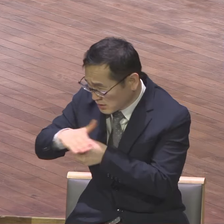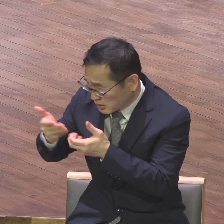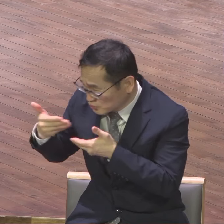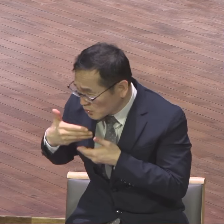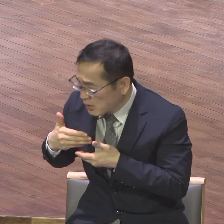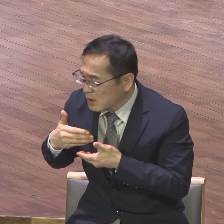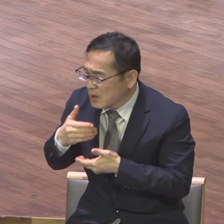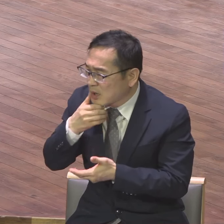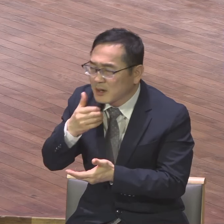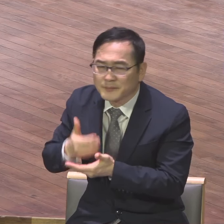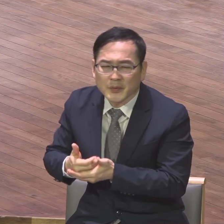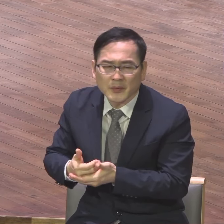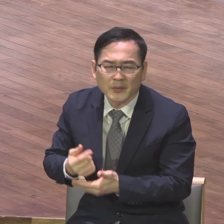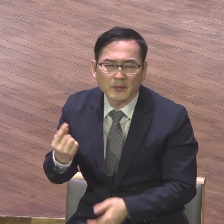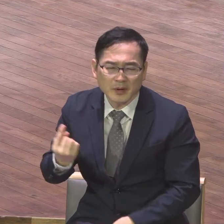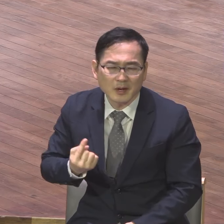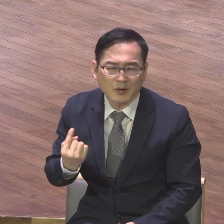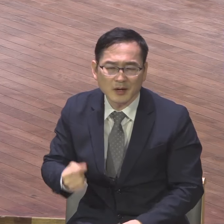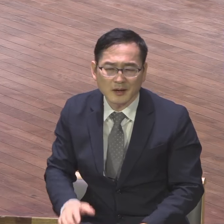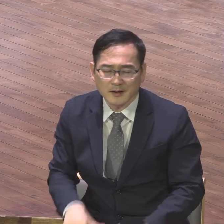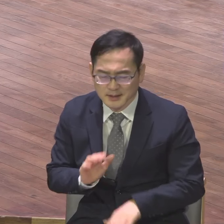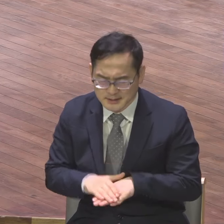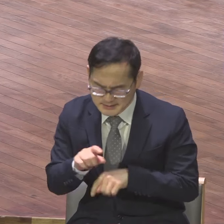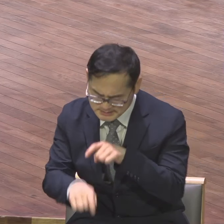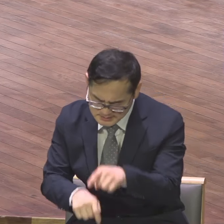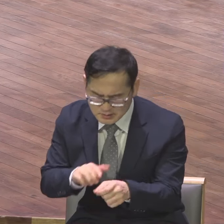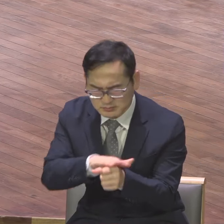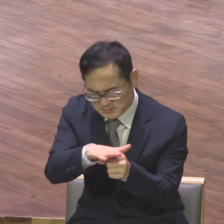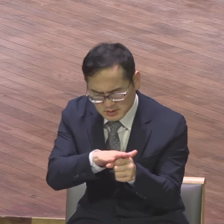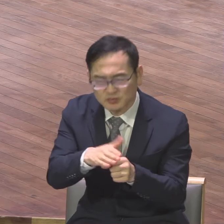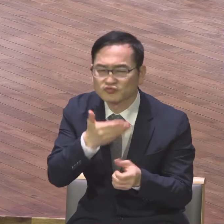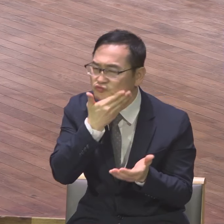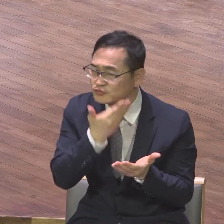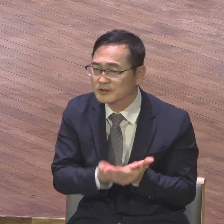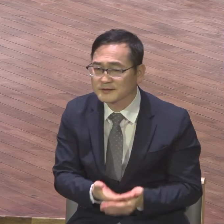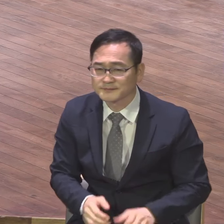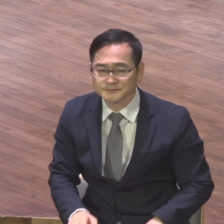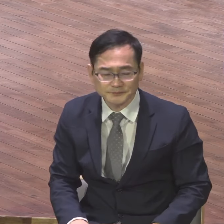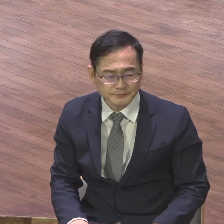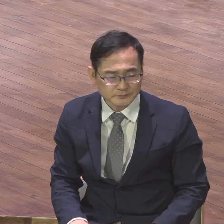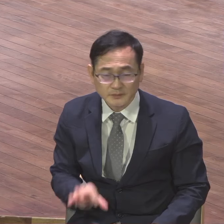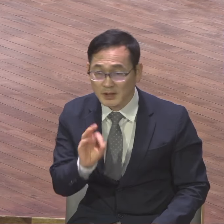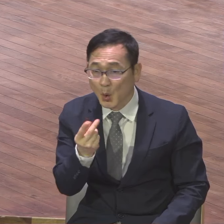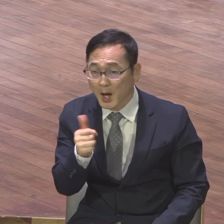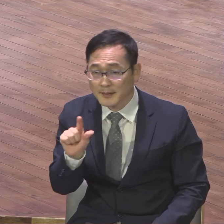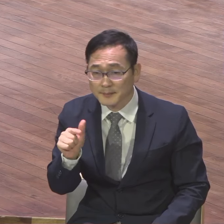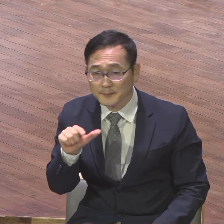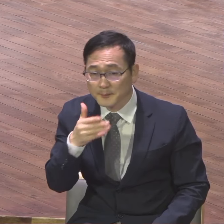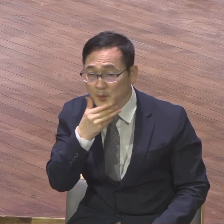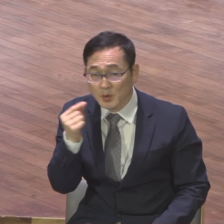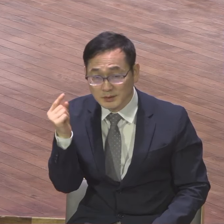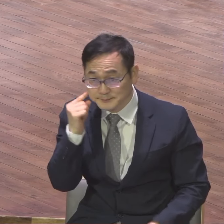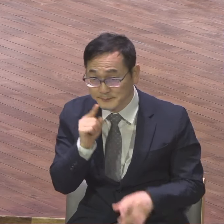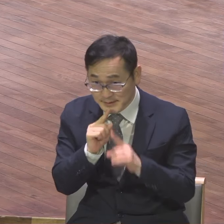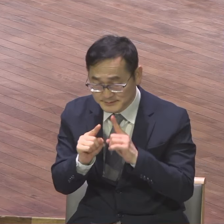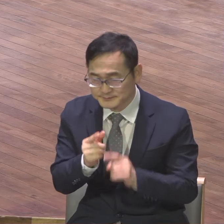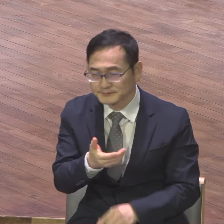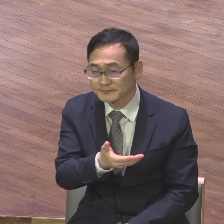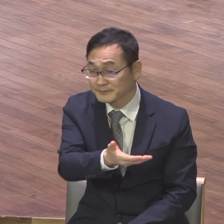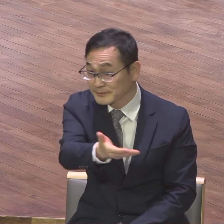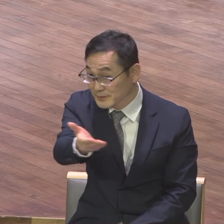그만큼 행함과 진실함의 사랑이 중요한데 요한복음 13장 35절에 보면 이렇게 예수님 말씀하시죠.